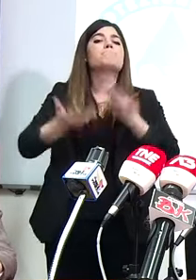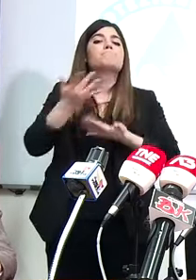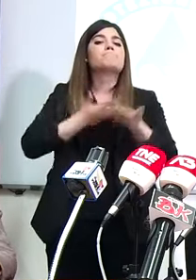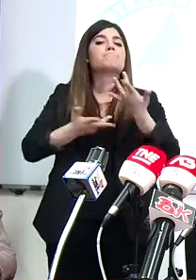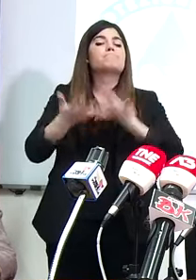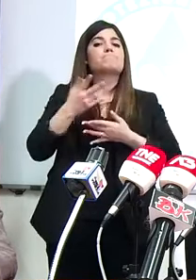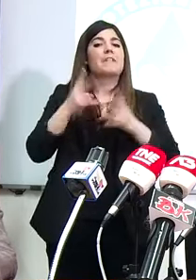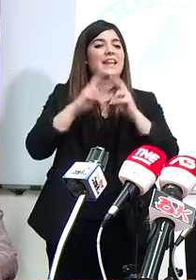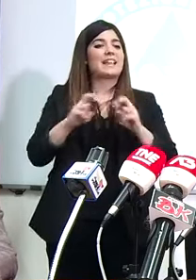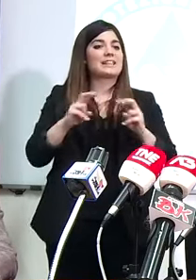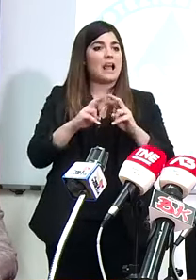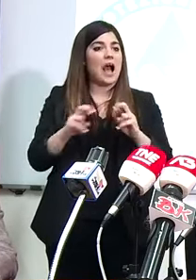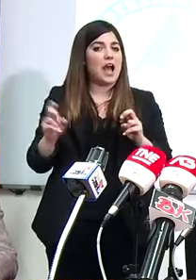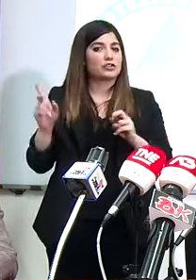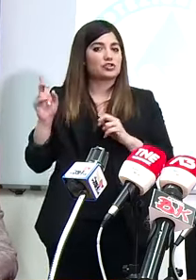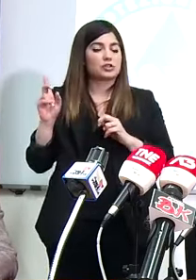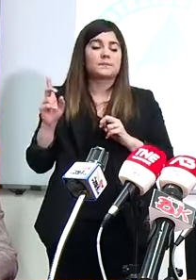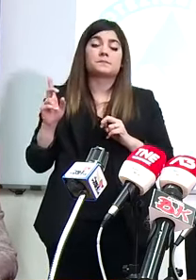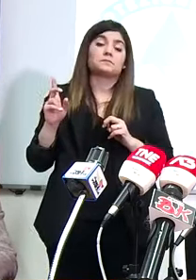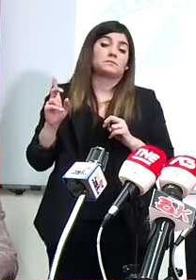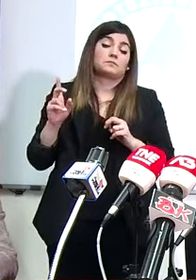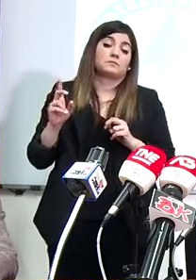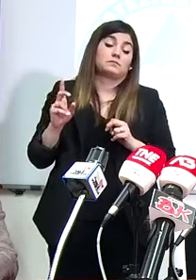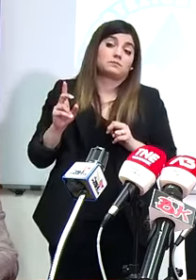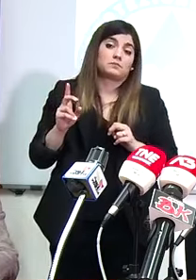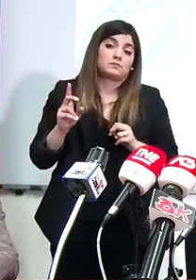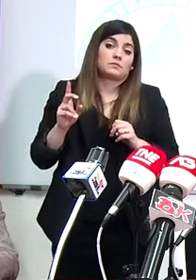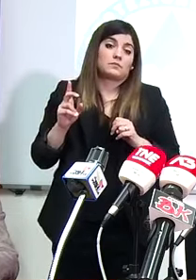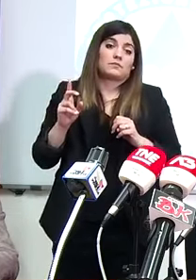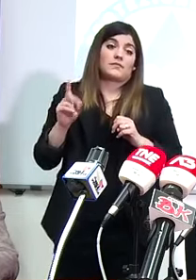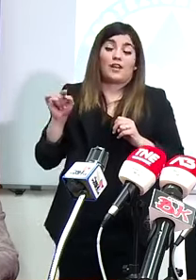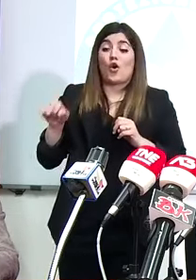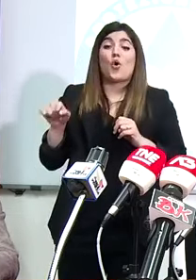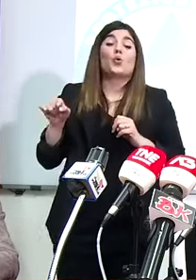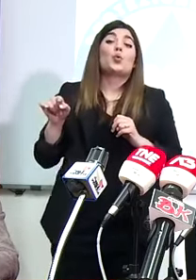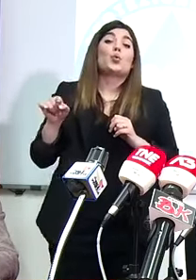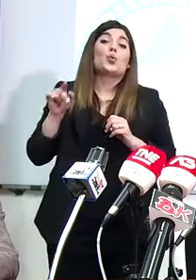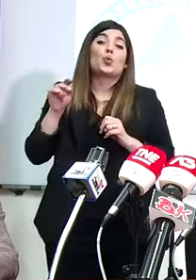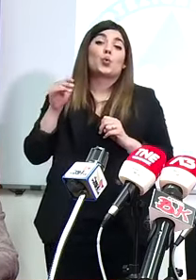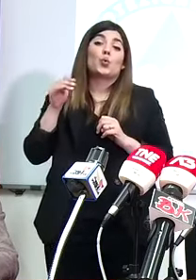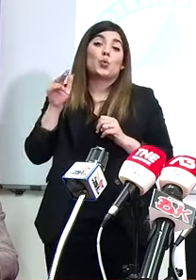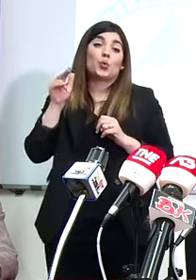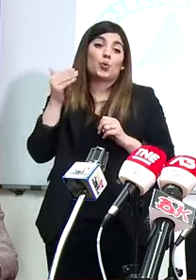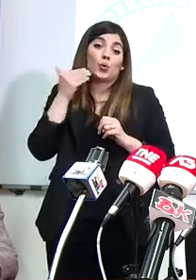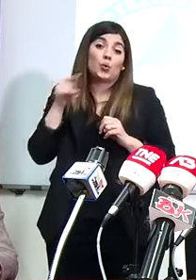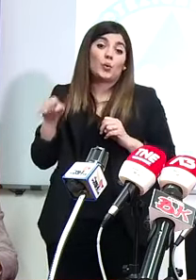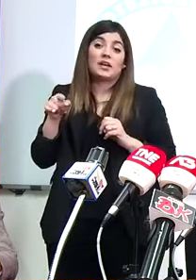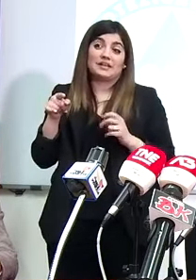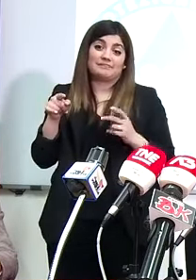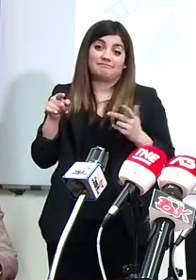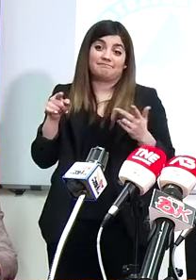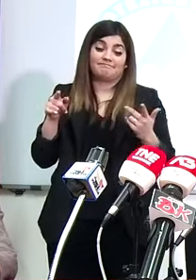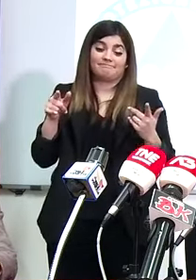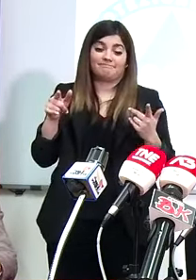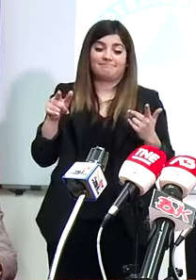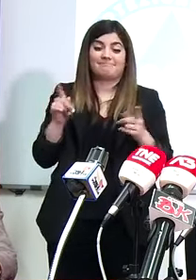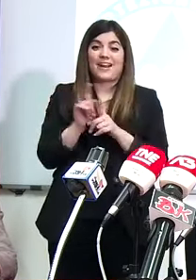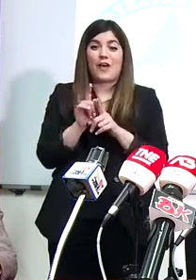corretto mi ha detto bene guarda luca è scuola veneta per cui anche io non so niente ne fa nel senso che è un rapporto